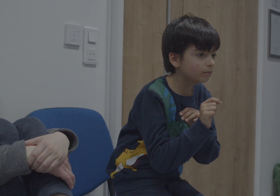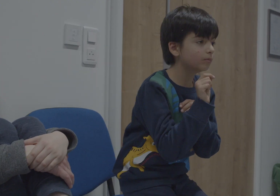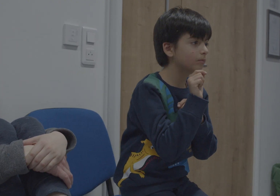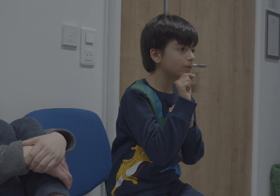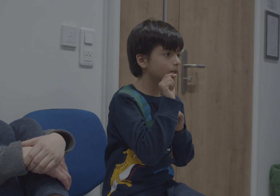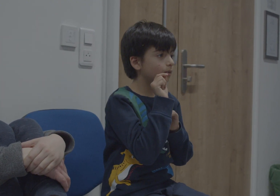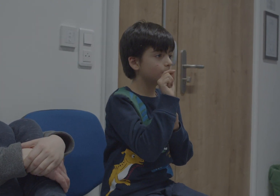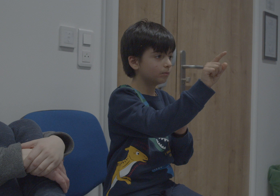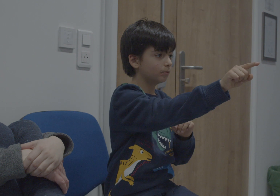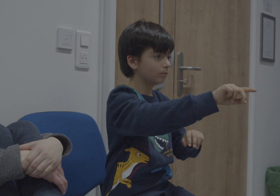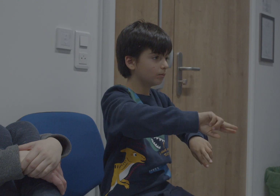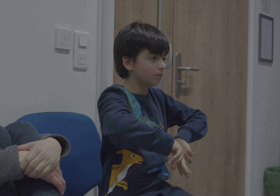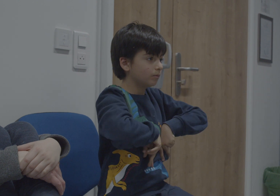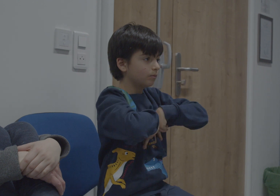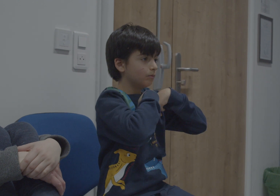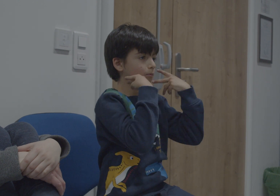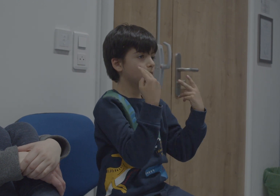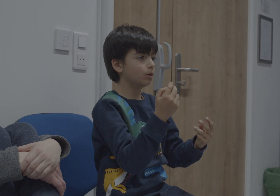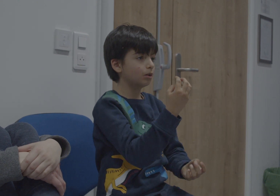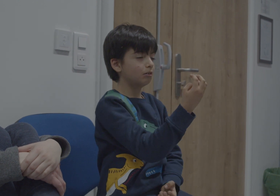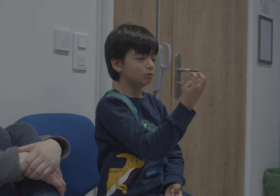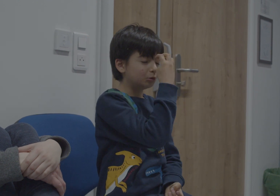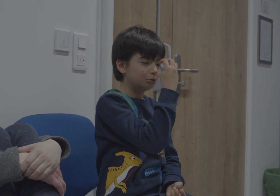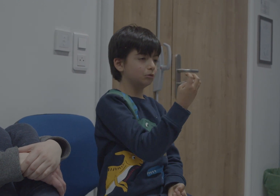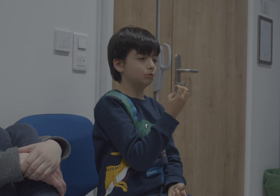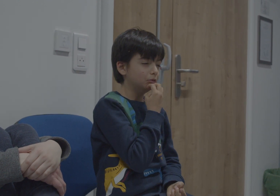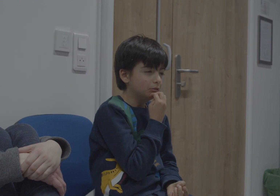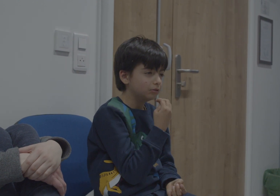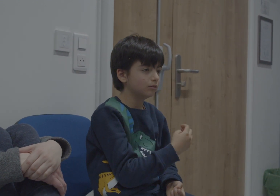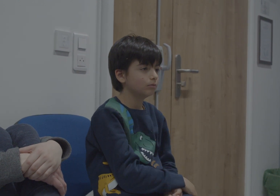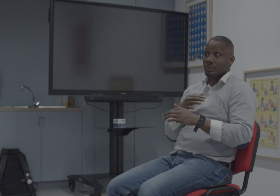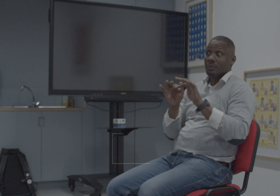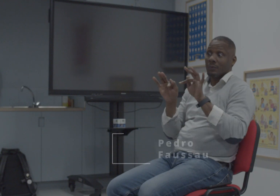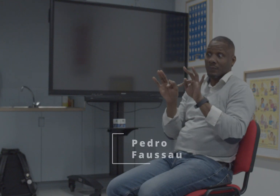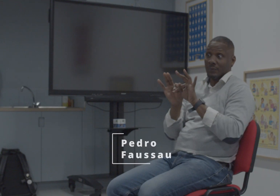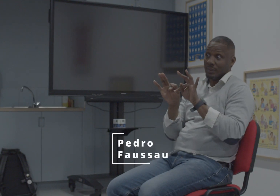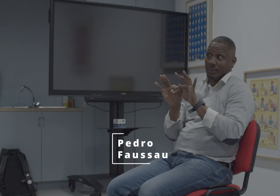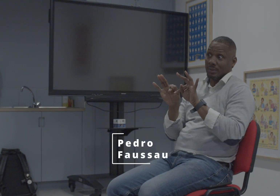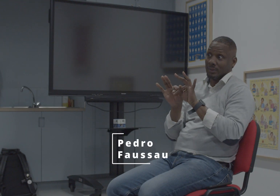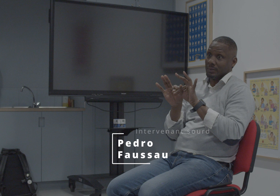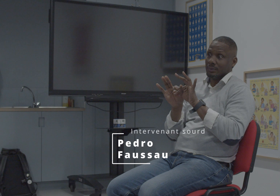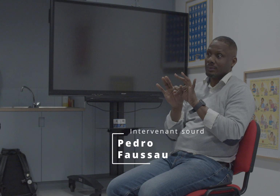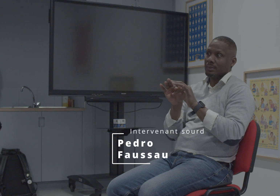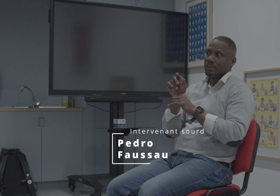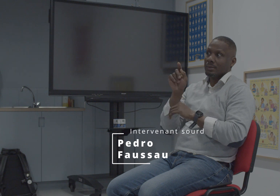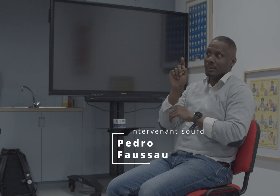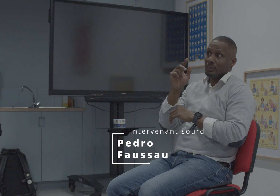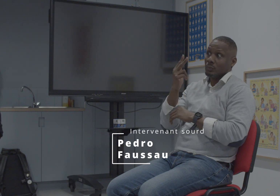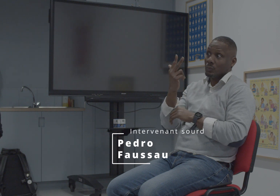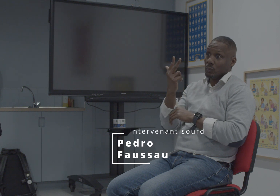c'est ludique, c'est amusant. Ils viennent découvrir une nouvelle langue qui est dans l'espace. C'est pas une langue parlée. C'est quelque chose que ne font